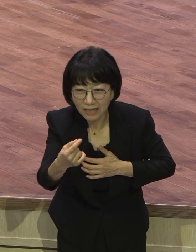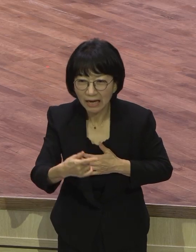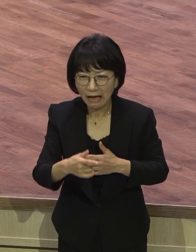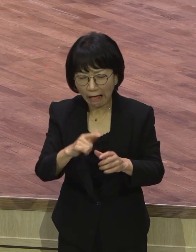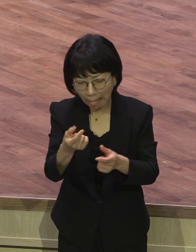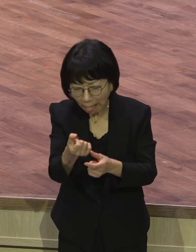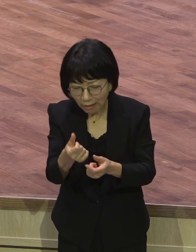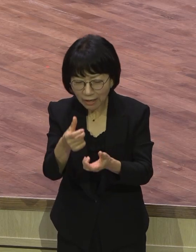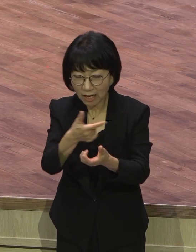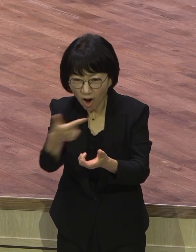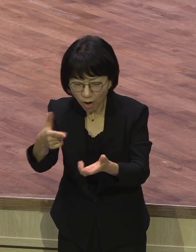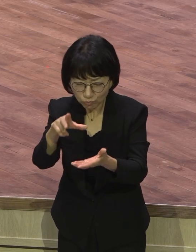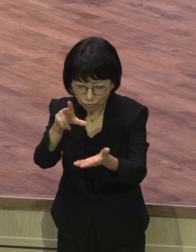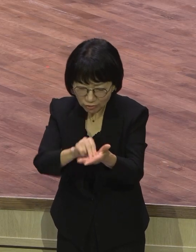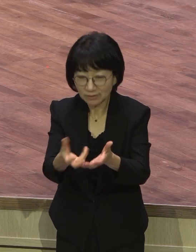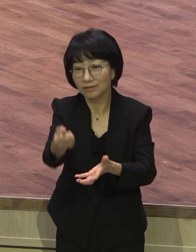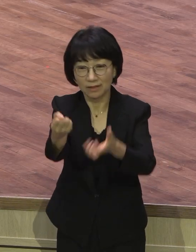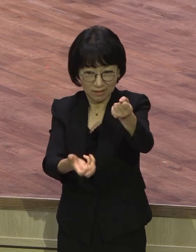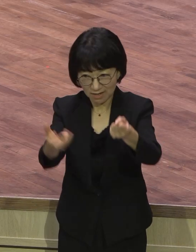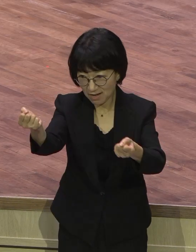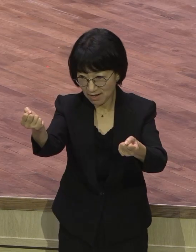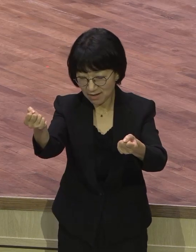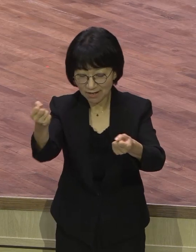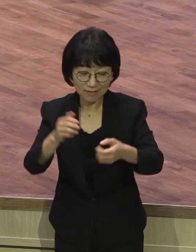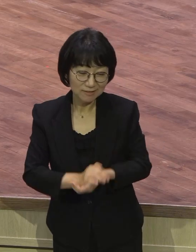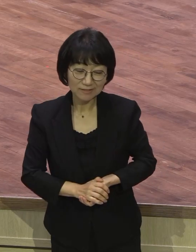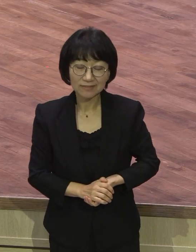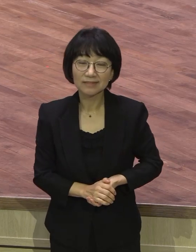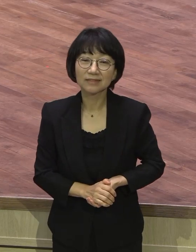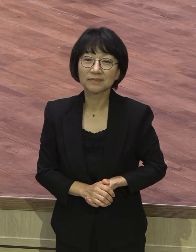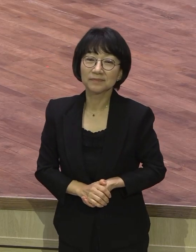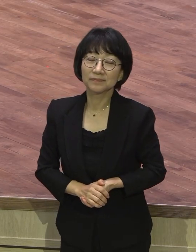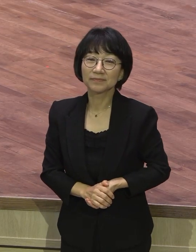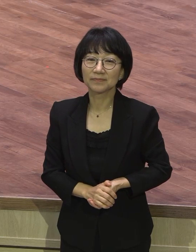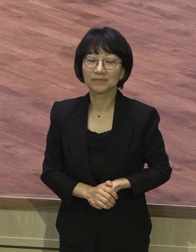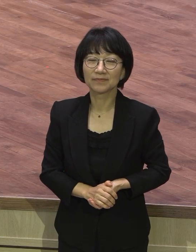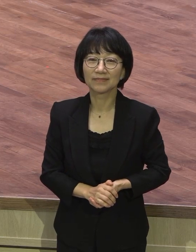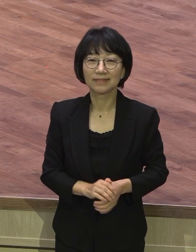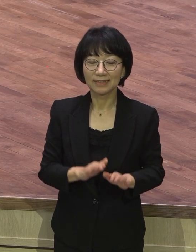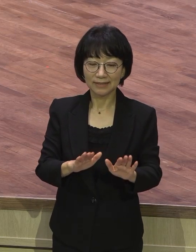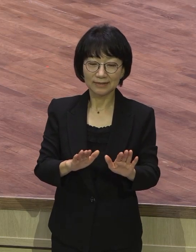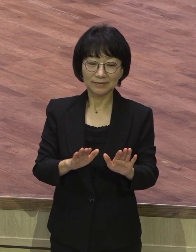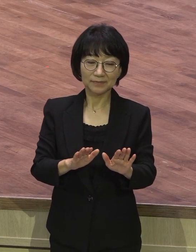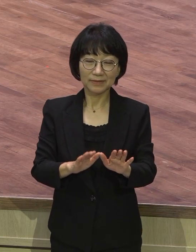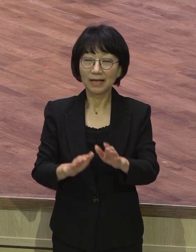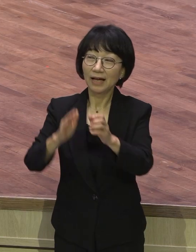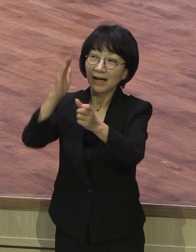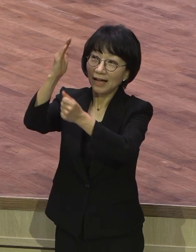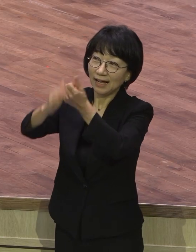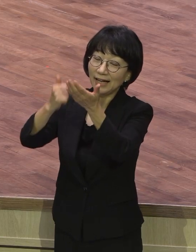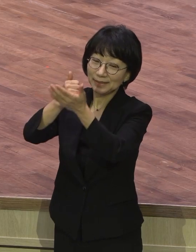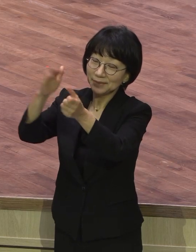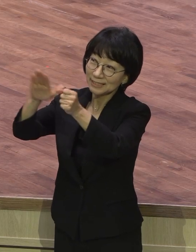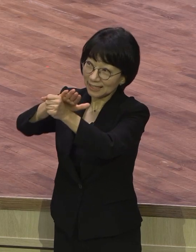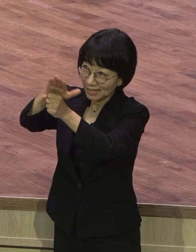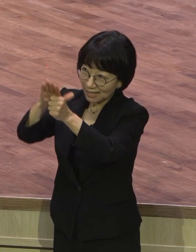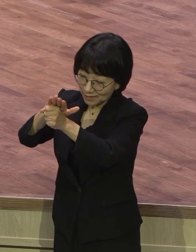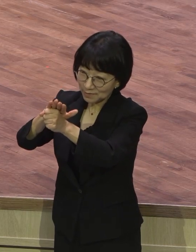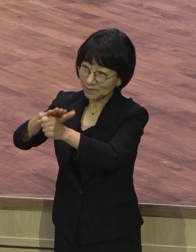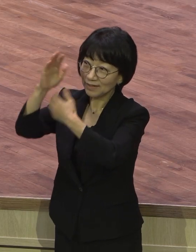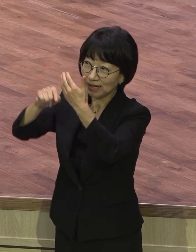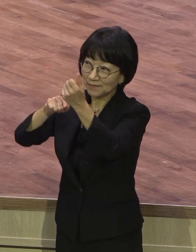있잖아요. 그래서 예수 믿는 사람 하나님을 사랑하는 자 그 뜻대로